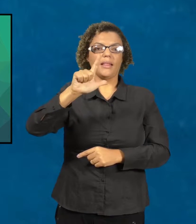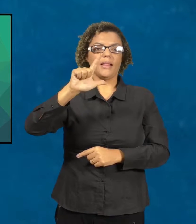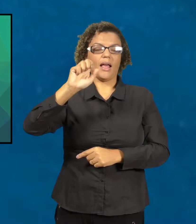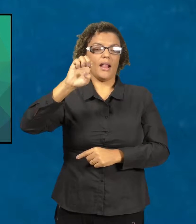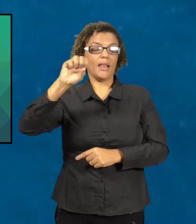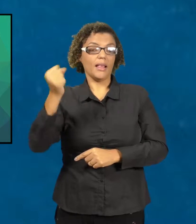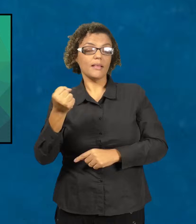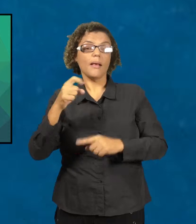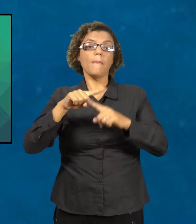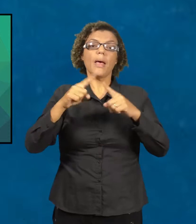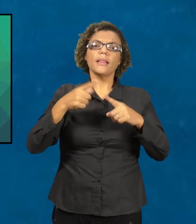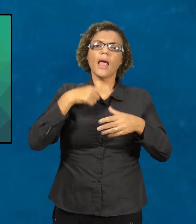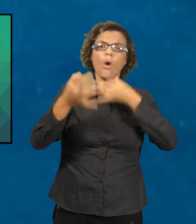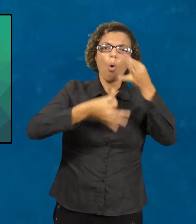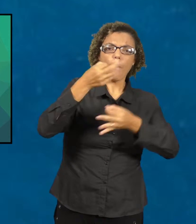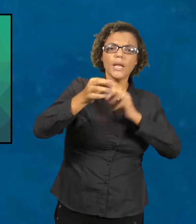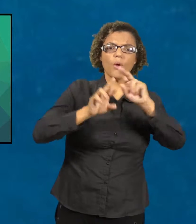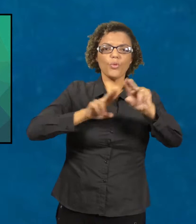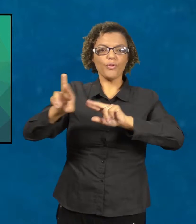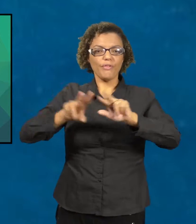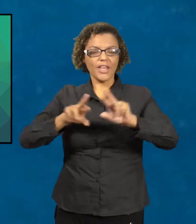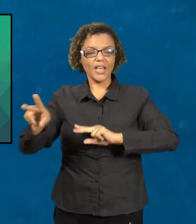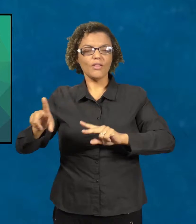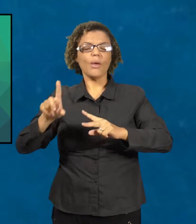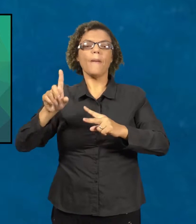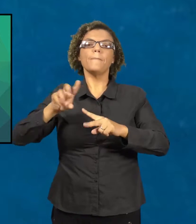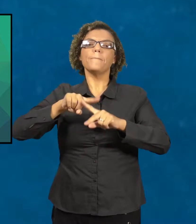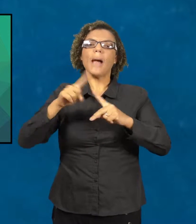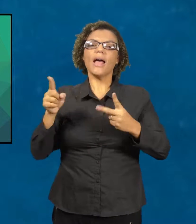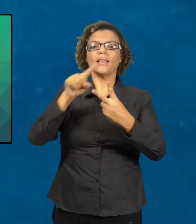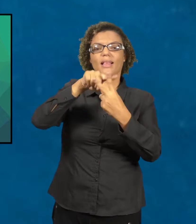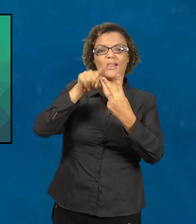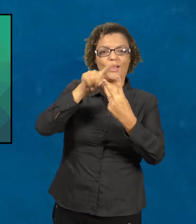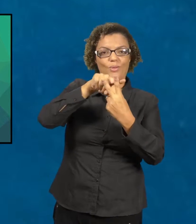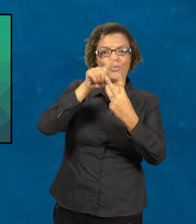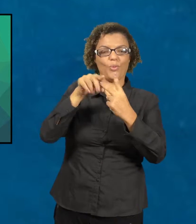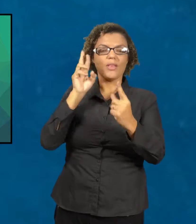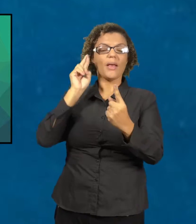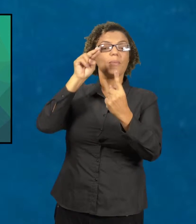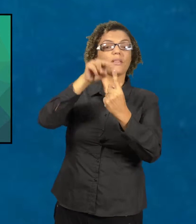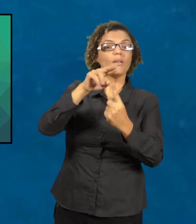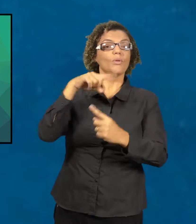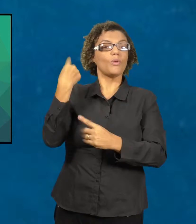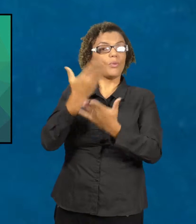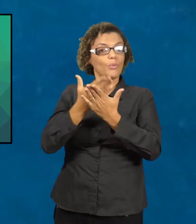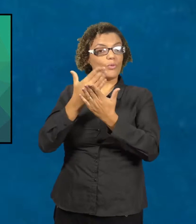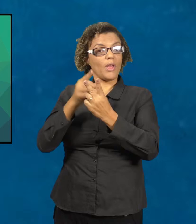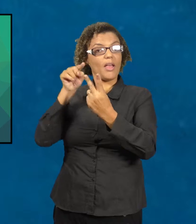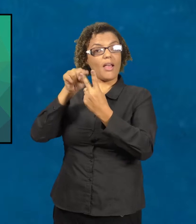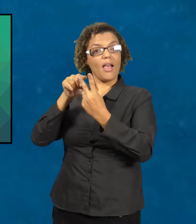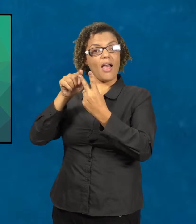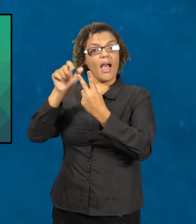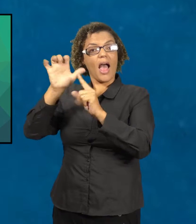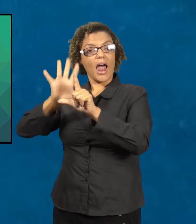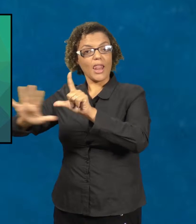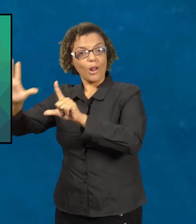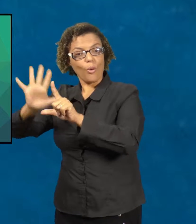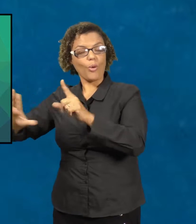parte, são essas duas formas de representação que nós iremos estudar, as analógicas e as